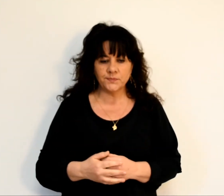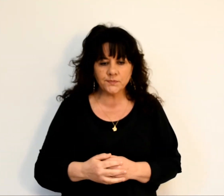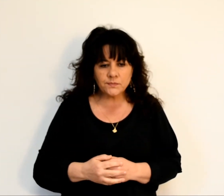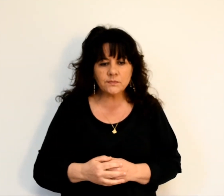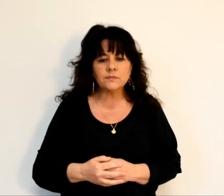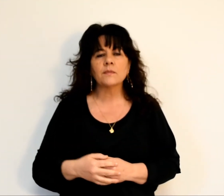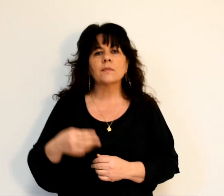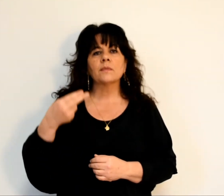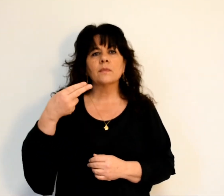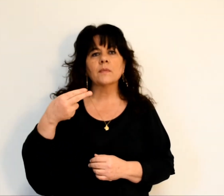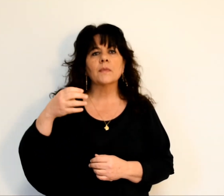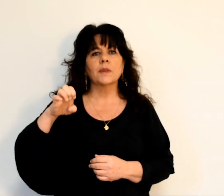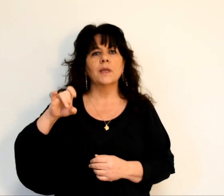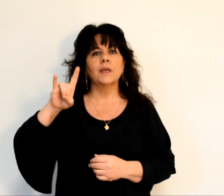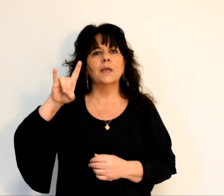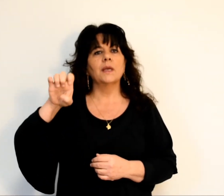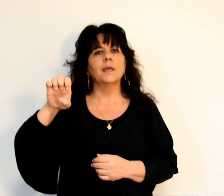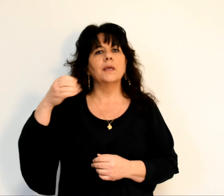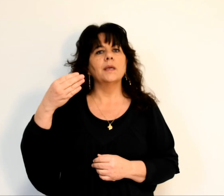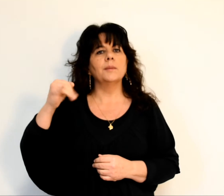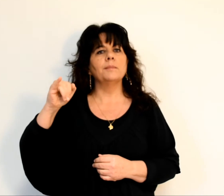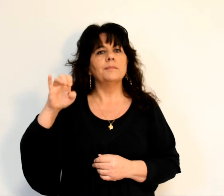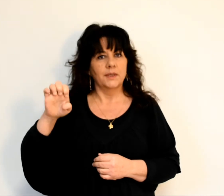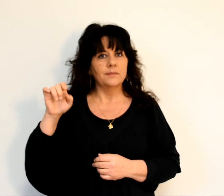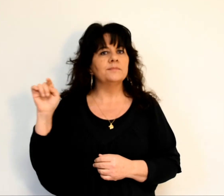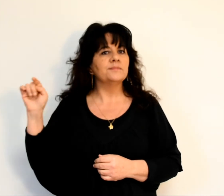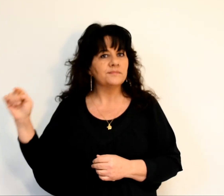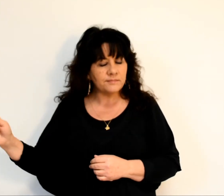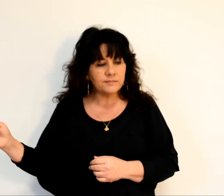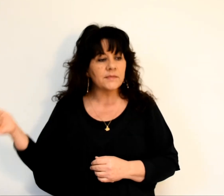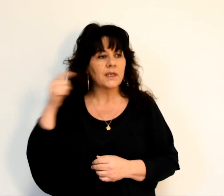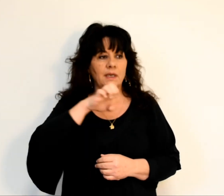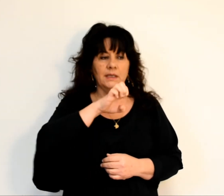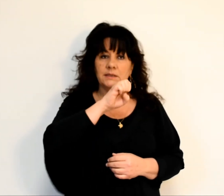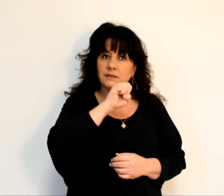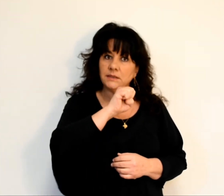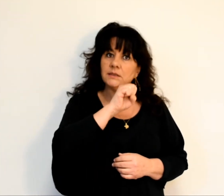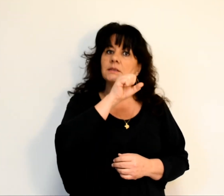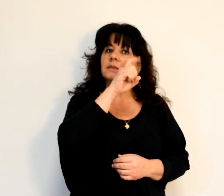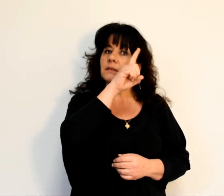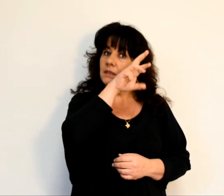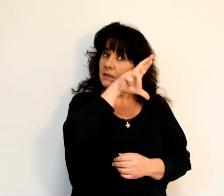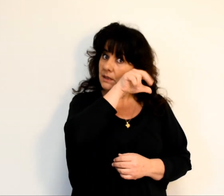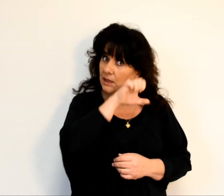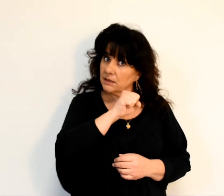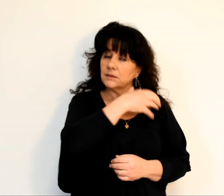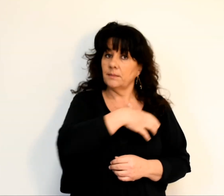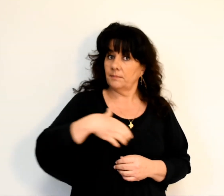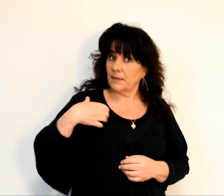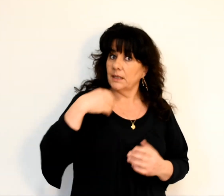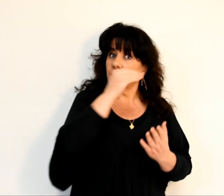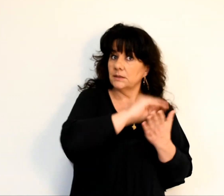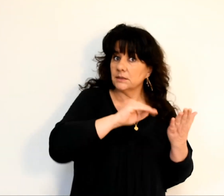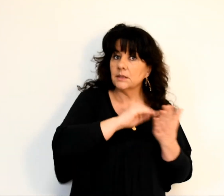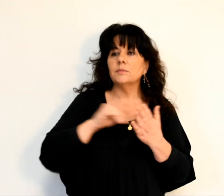Néhémie, le gouverneur, Esdras, qui était prêtre et scribe, et les